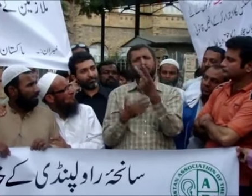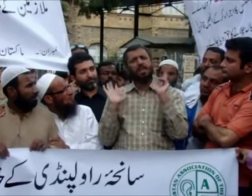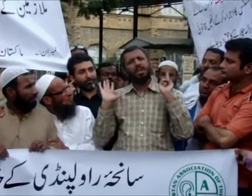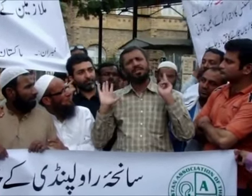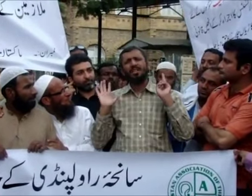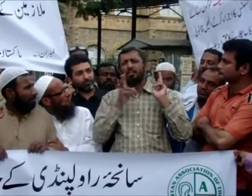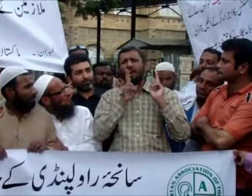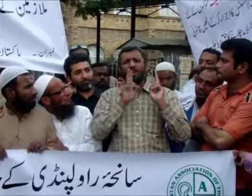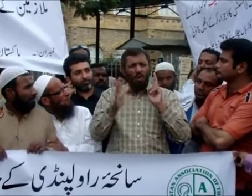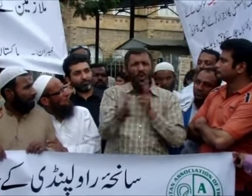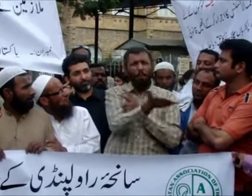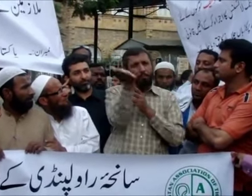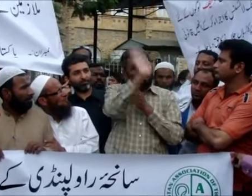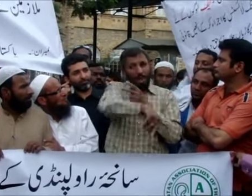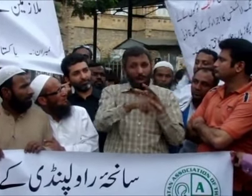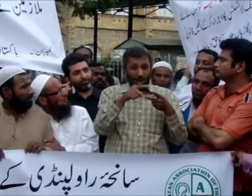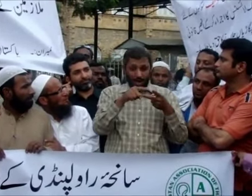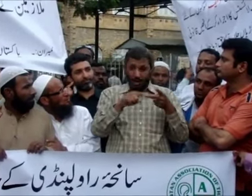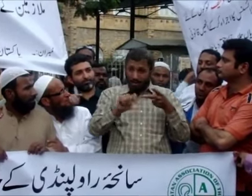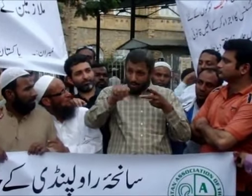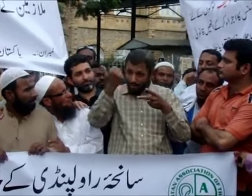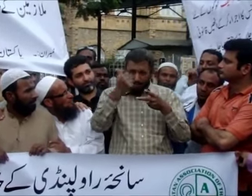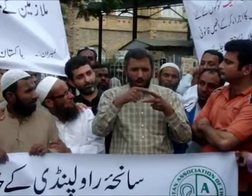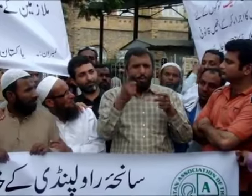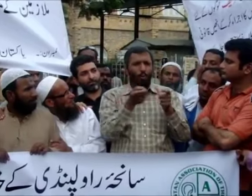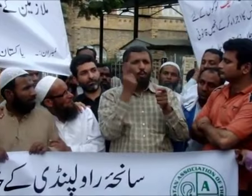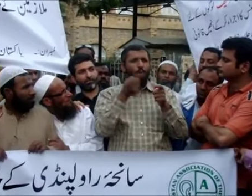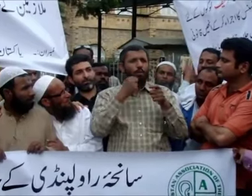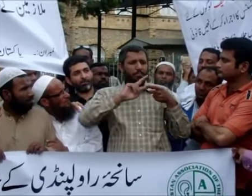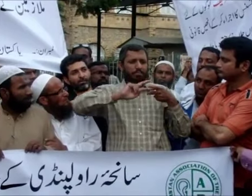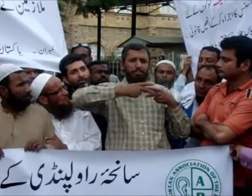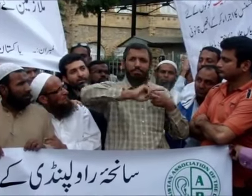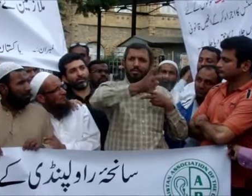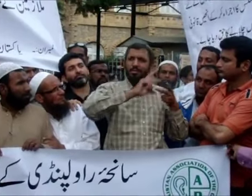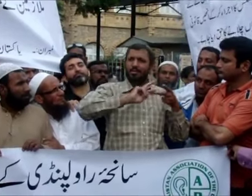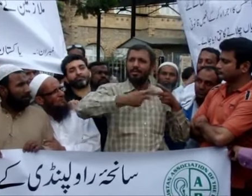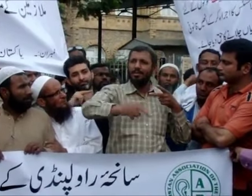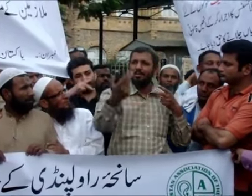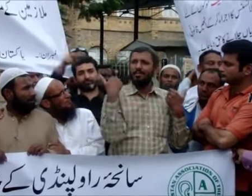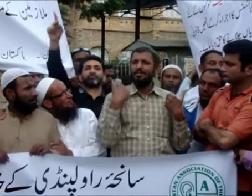सारी मस्जिद में अपना नाम कर गया चाहे लोगों ने उसे कुछ भी कहा